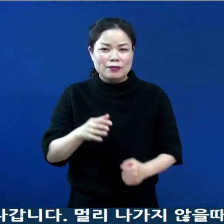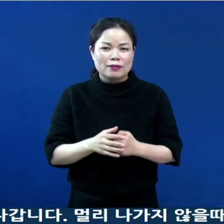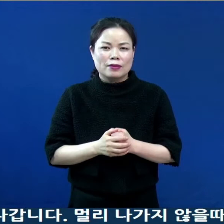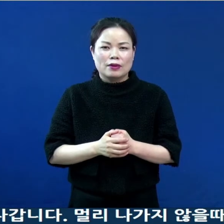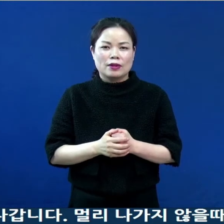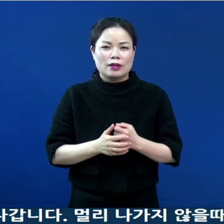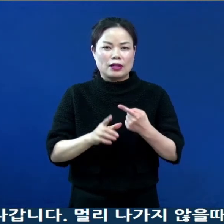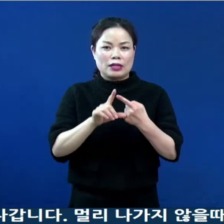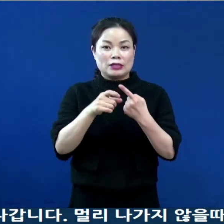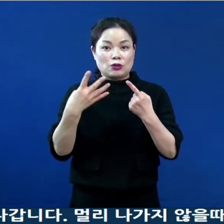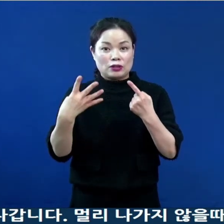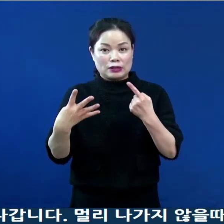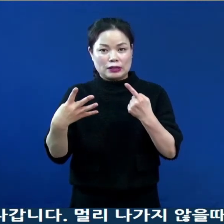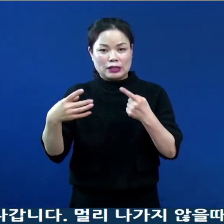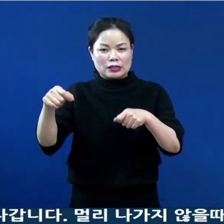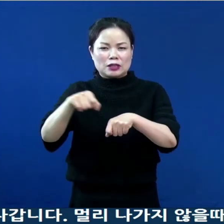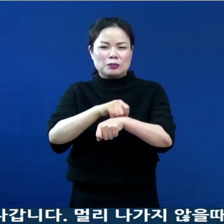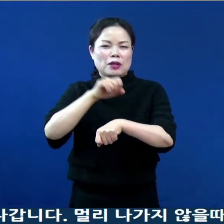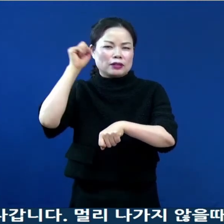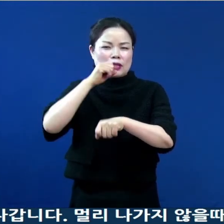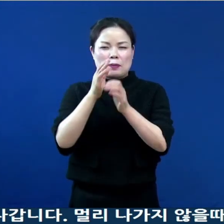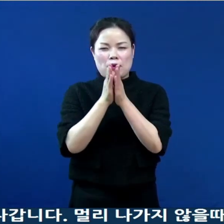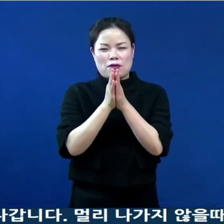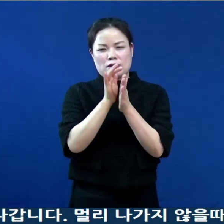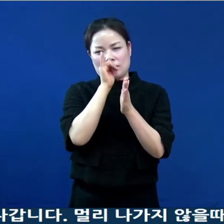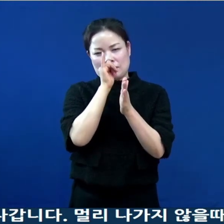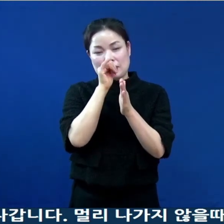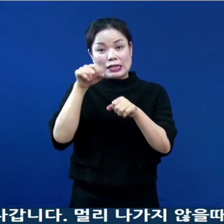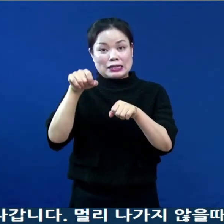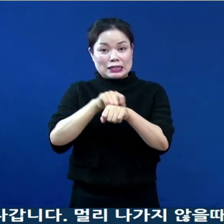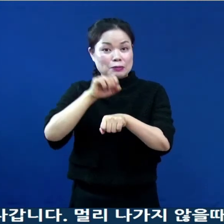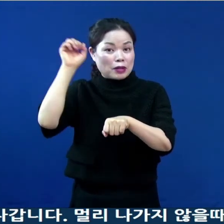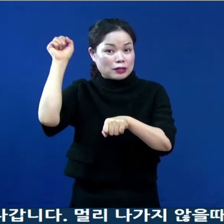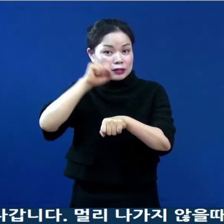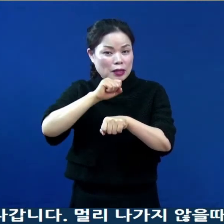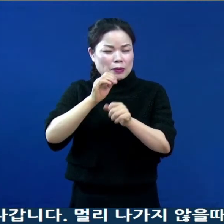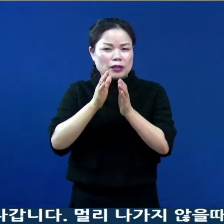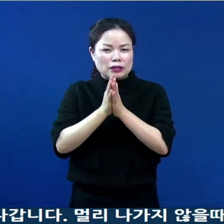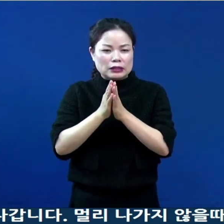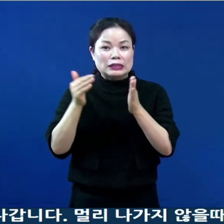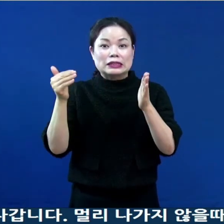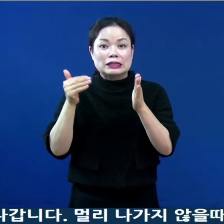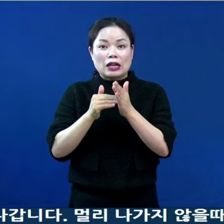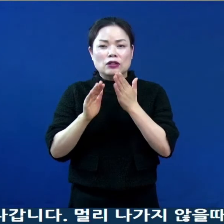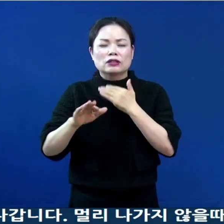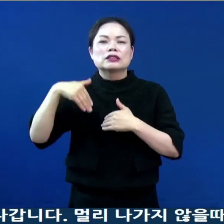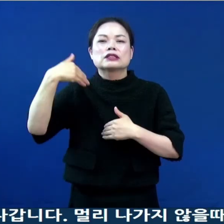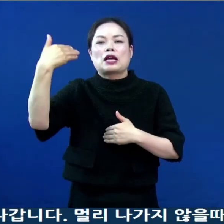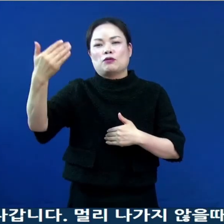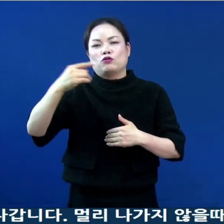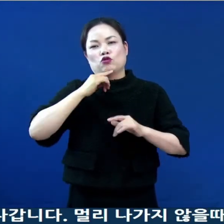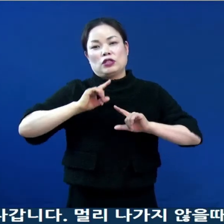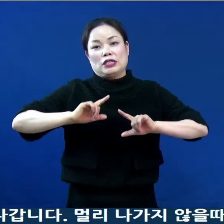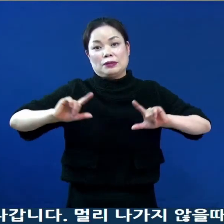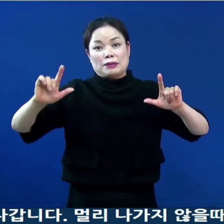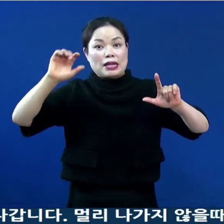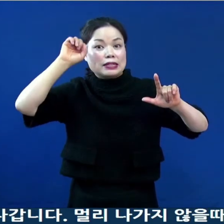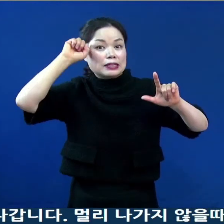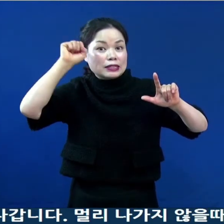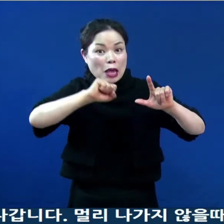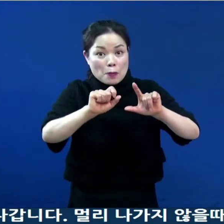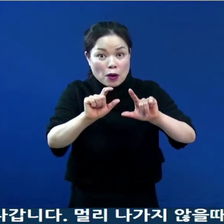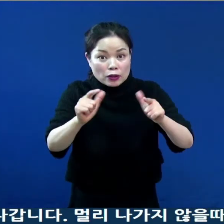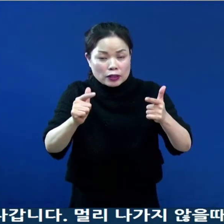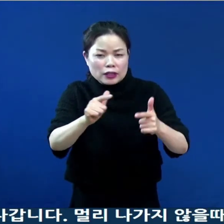1월 4일부터 신년 특세가 시작이 됩니다. 여러분 이 특세, 그리고 특세 끝나면 그 다음 주일부터 새벽이